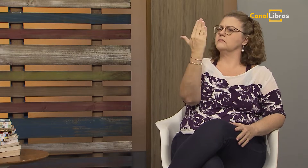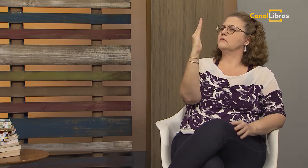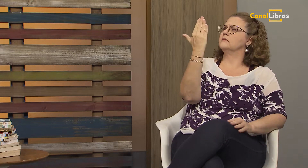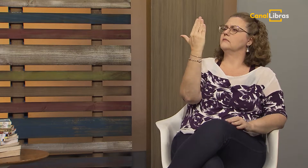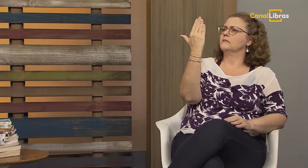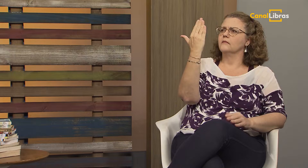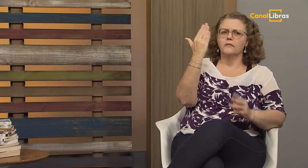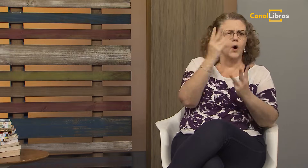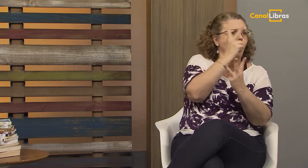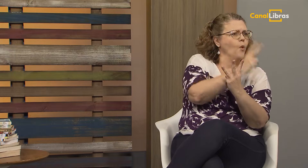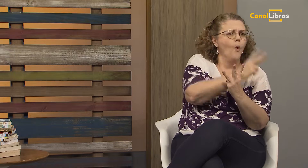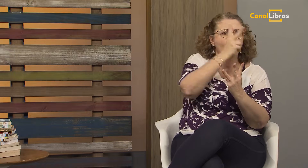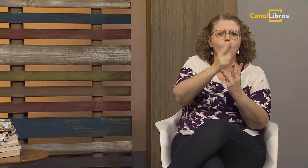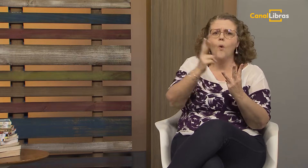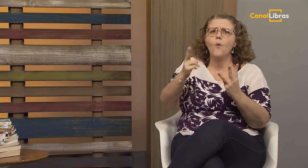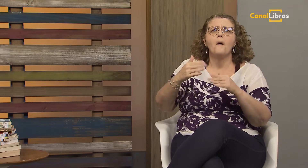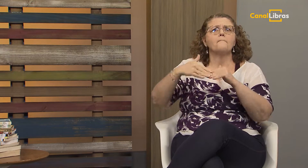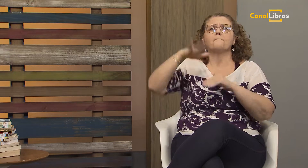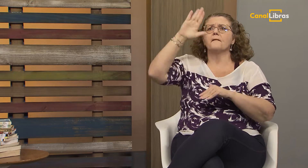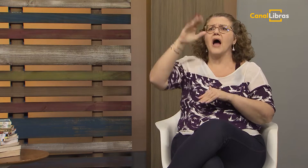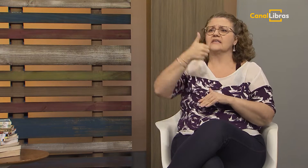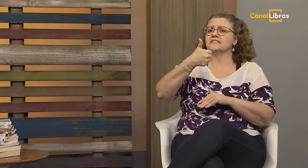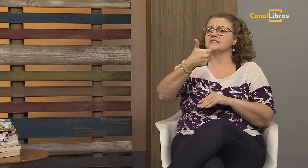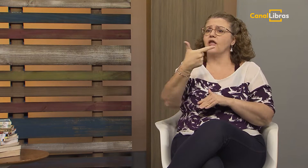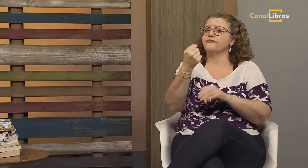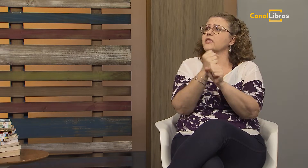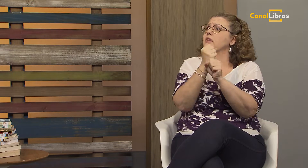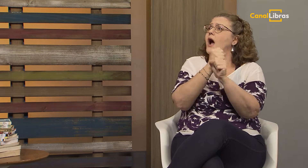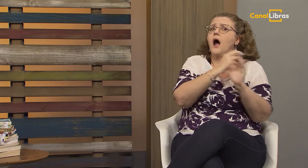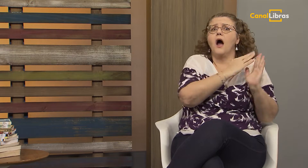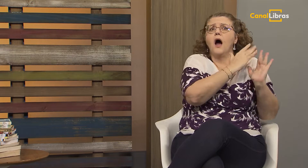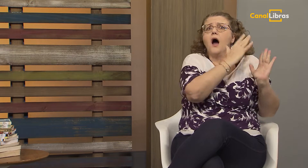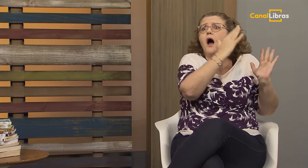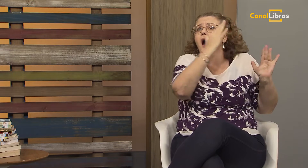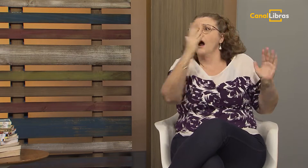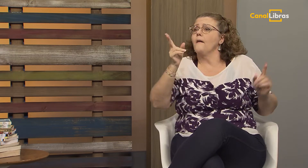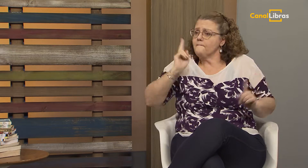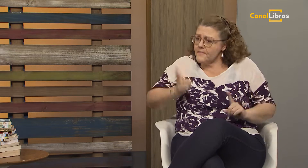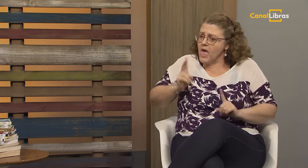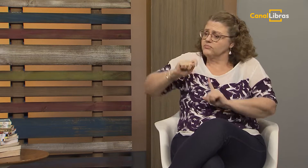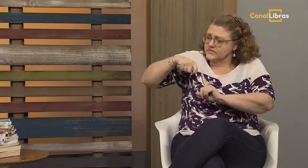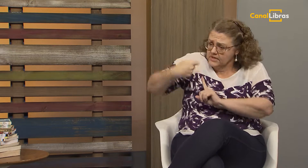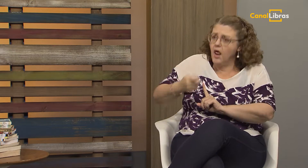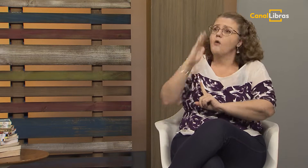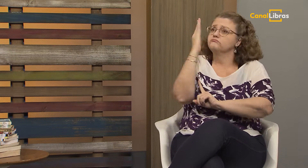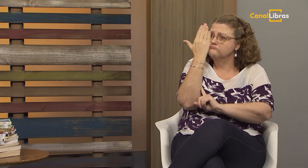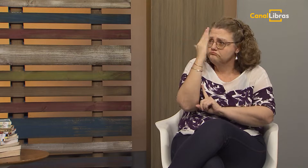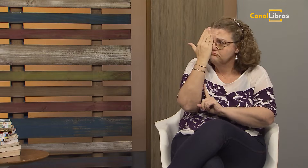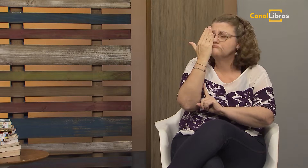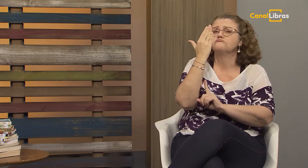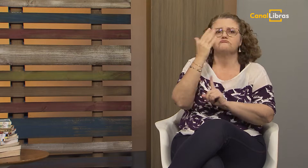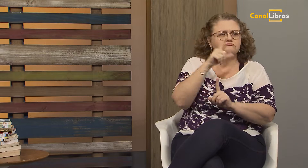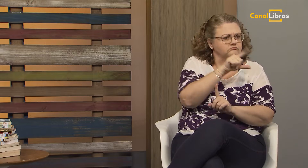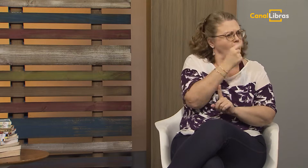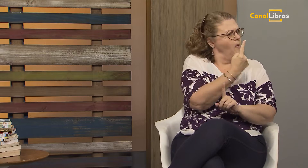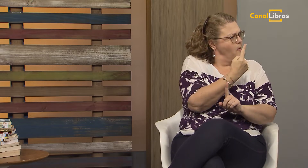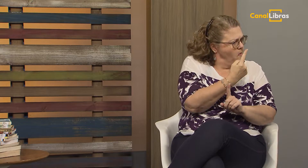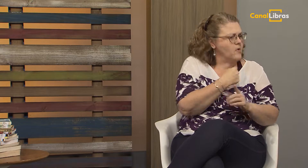espelho, que mesmo após 120 anos, o sinal permaneceu o mesmo. Esse aqui. Pela categoria da mudança